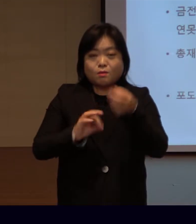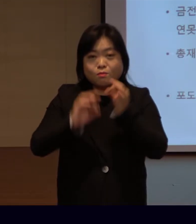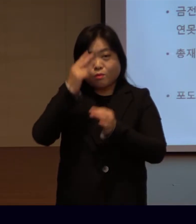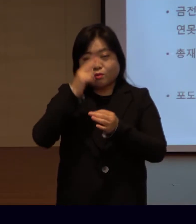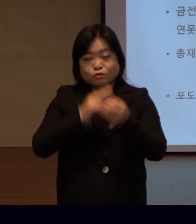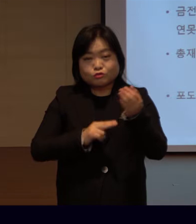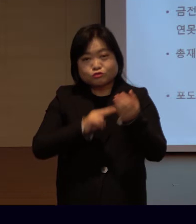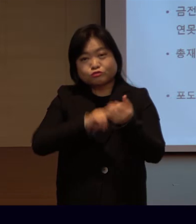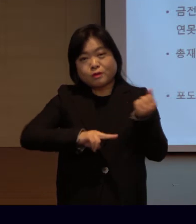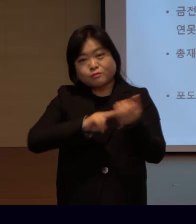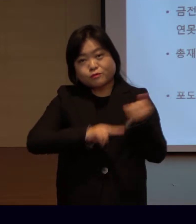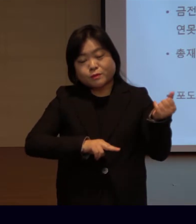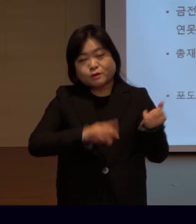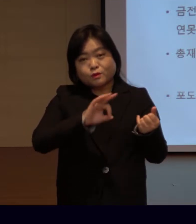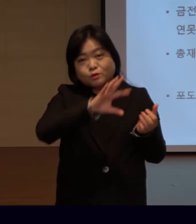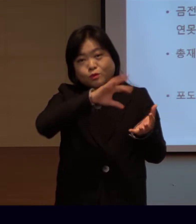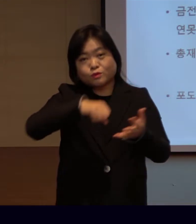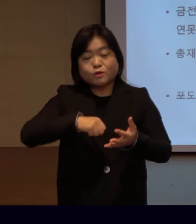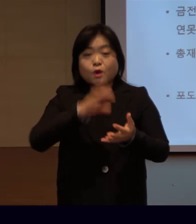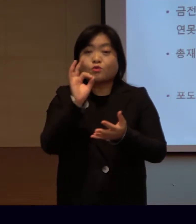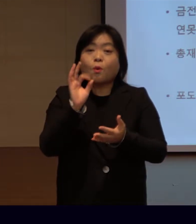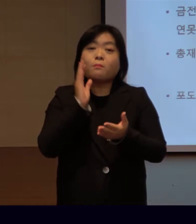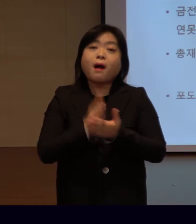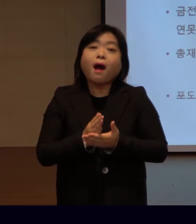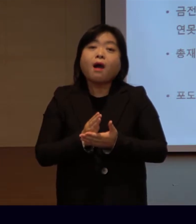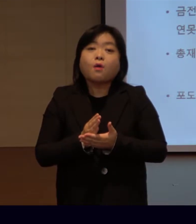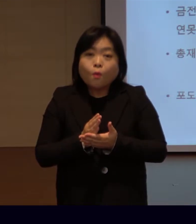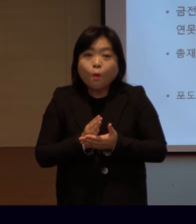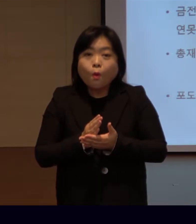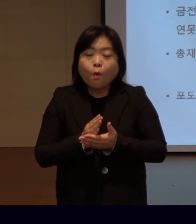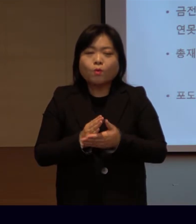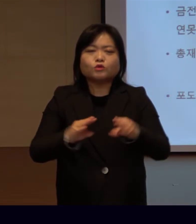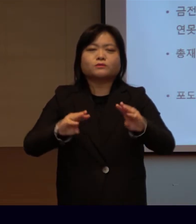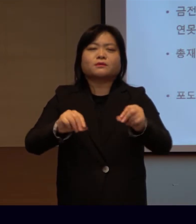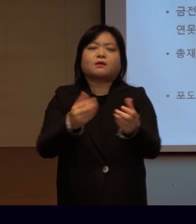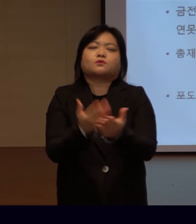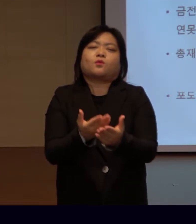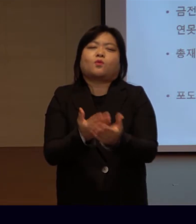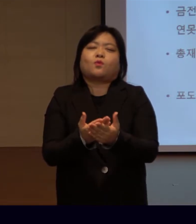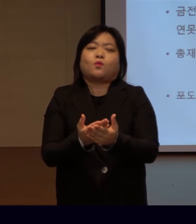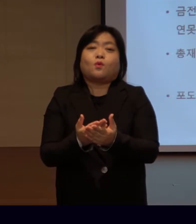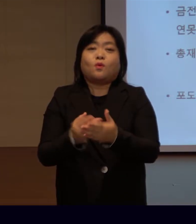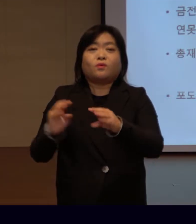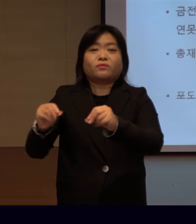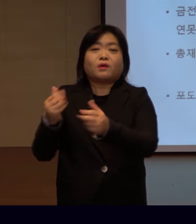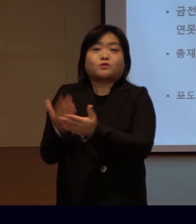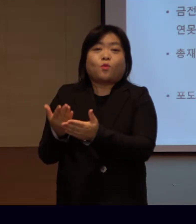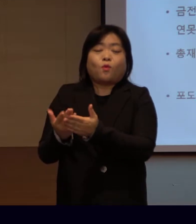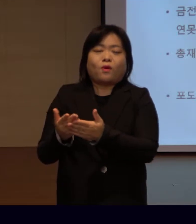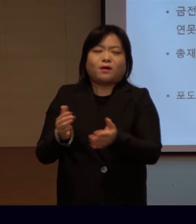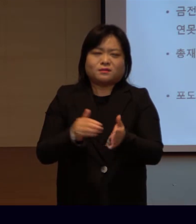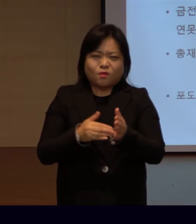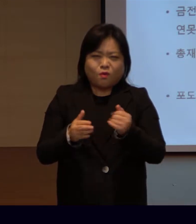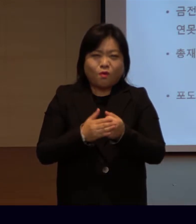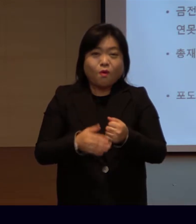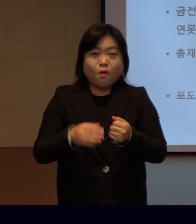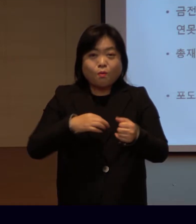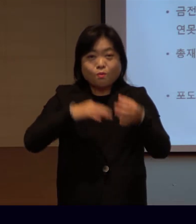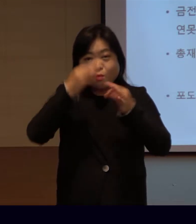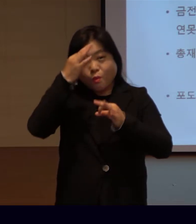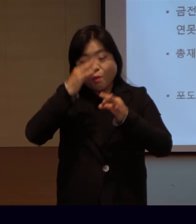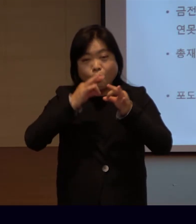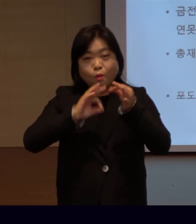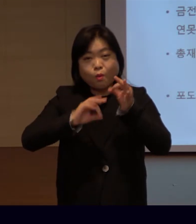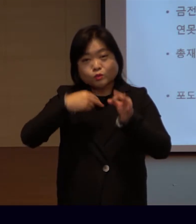그 대금으로 돈으로 말고 나 저 수도원 땅 줘, 수녀원 땅 줘 해서 또 토지를 아주